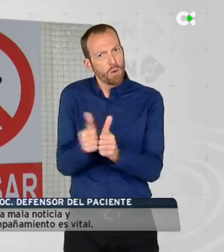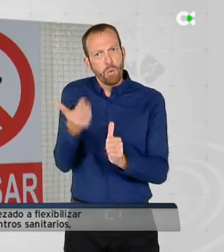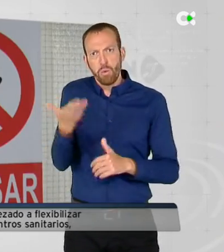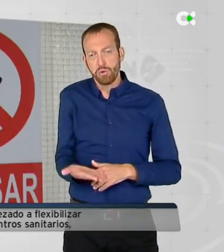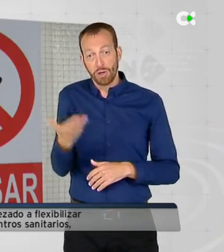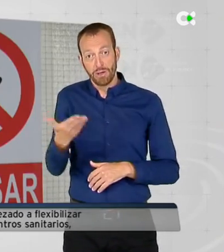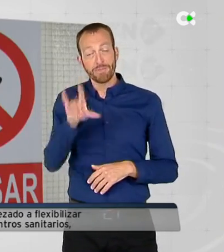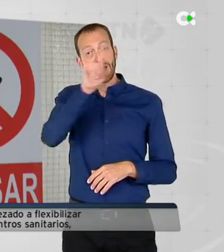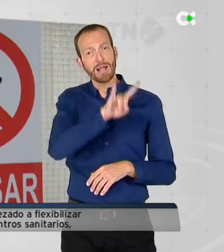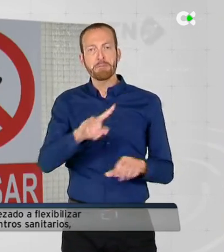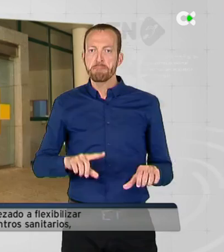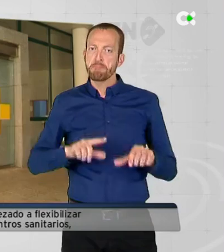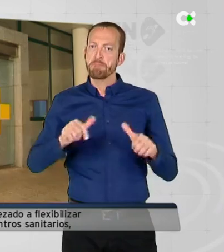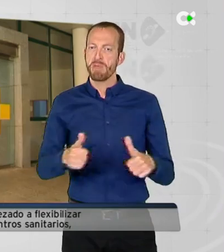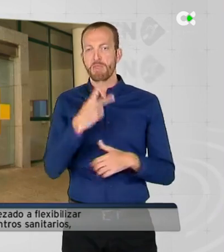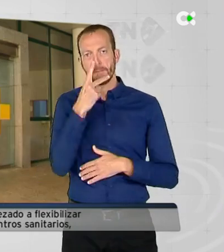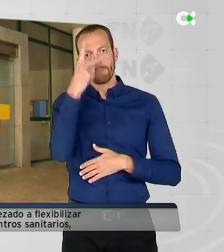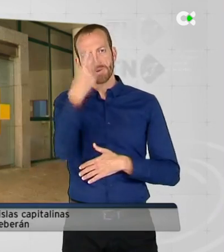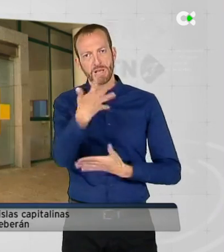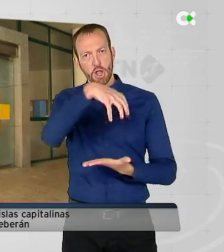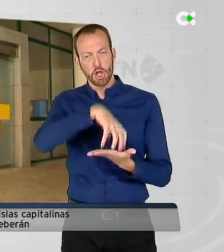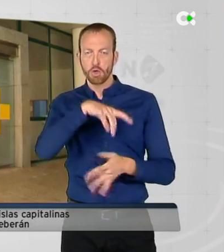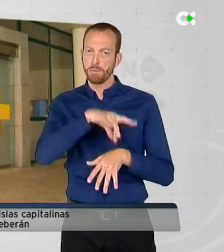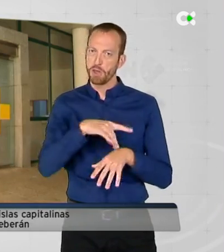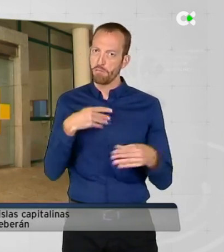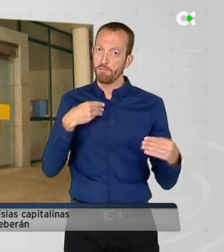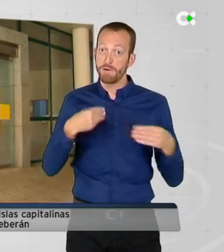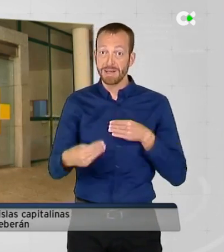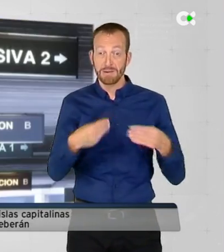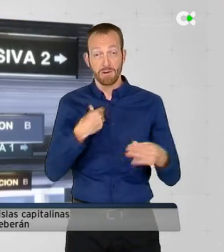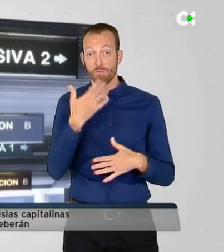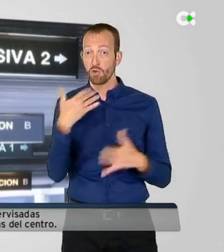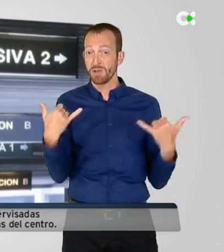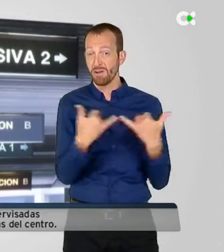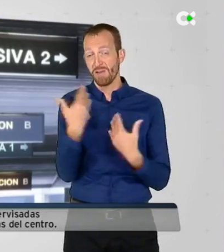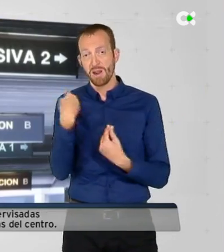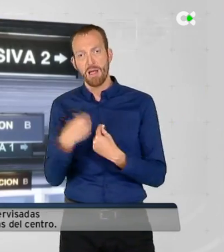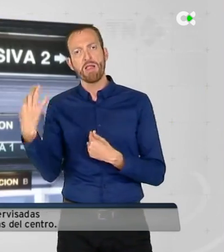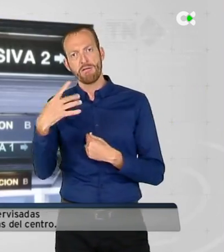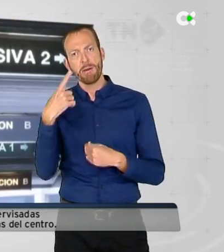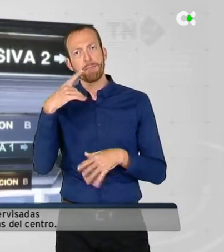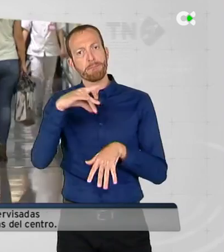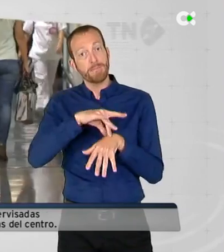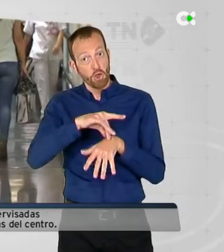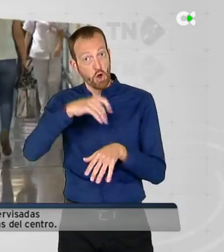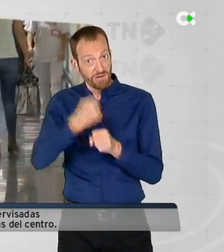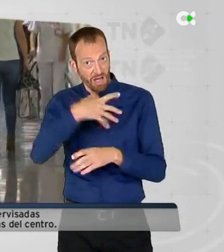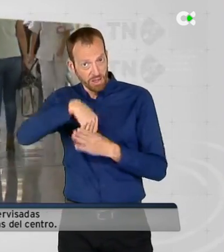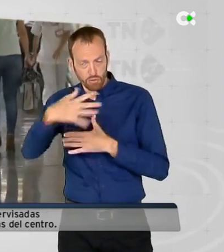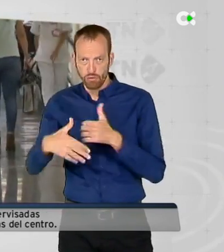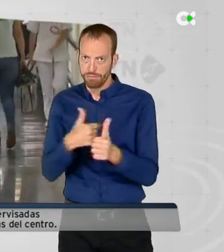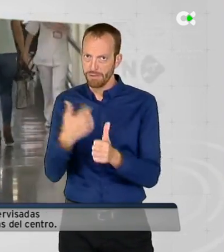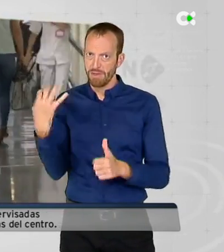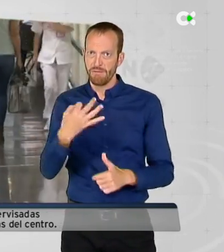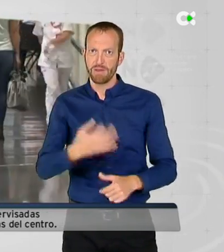Canarias ha empezado a flexibilizar las visitas a centros sanitarios, aunque en las islas capitalinas aún deberán ser supervisadas por personal del centro.